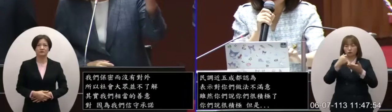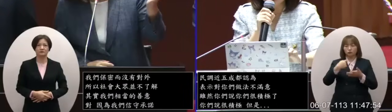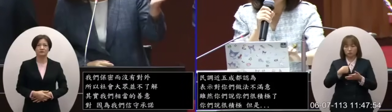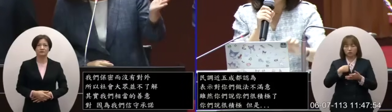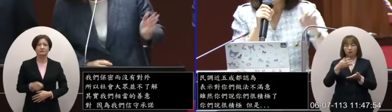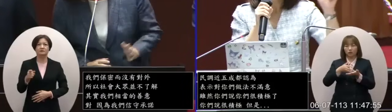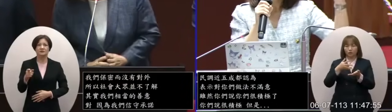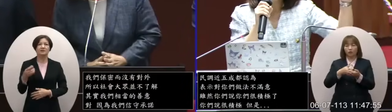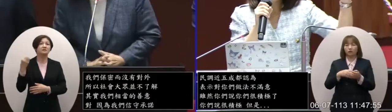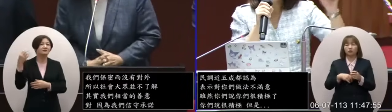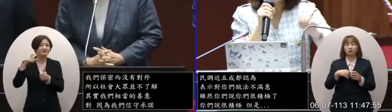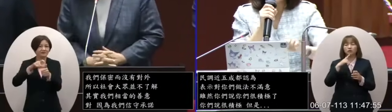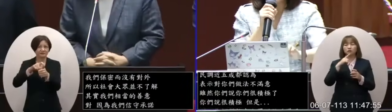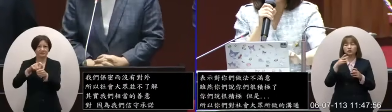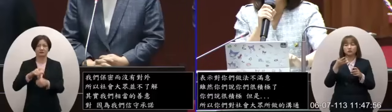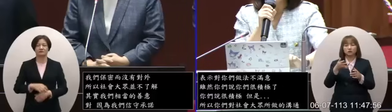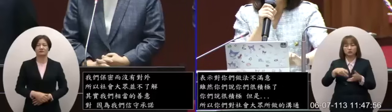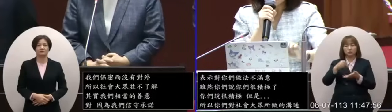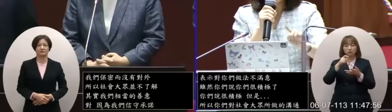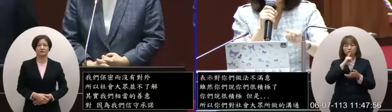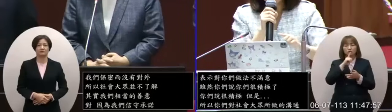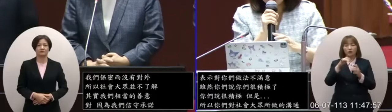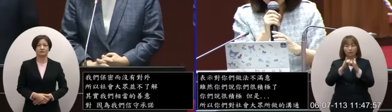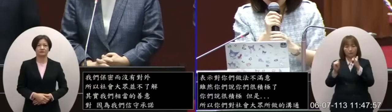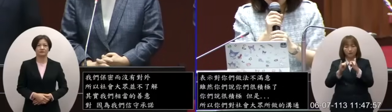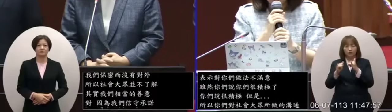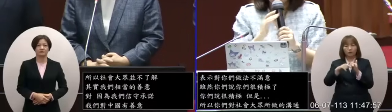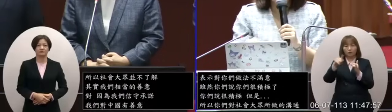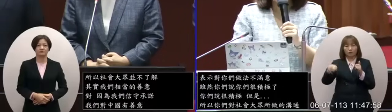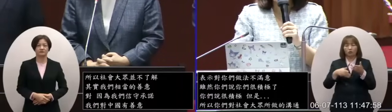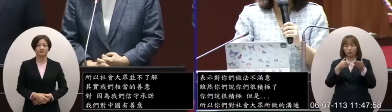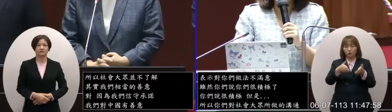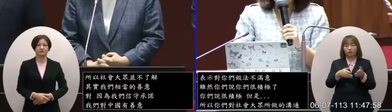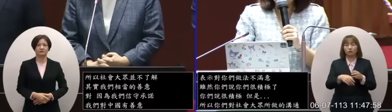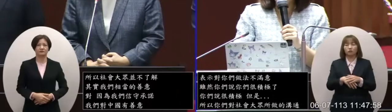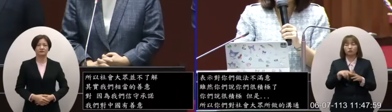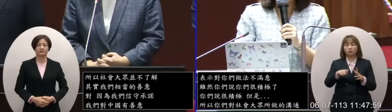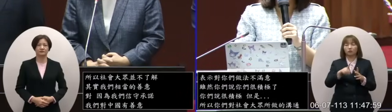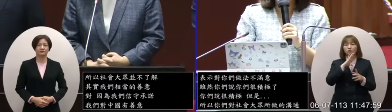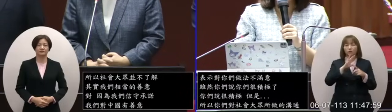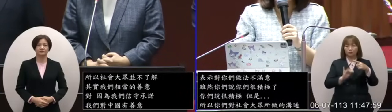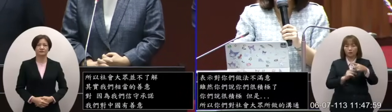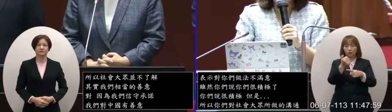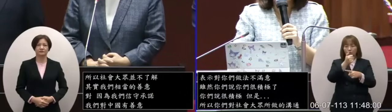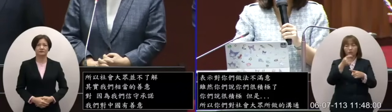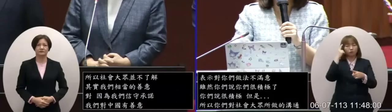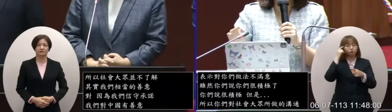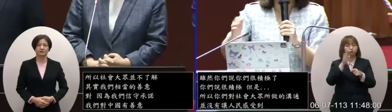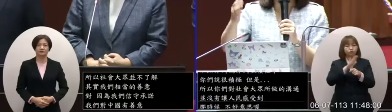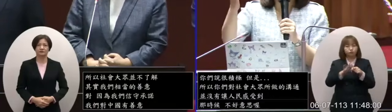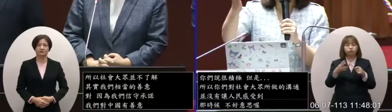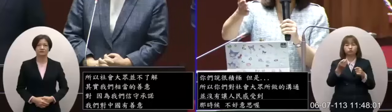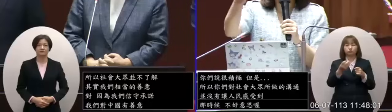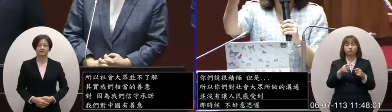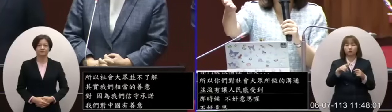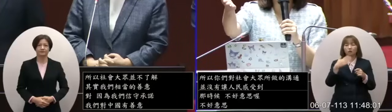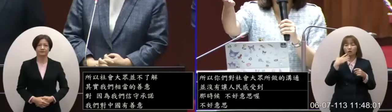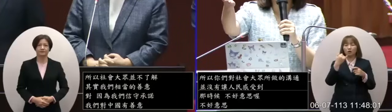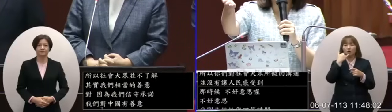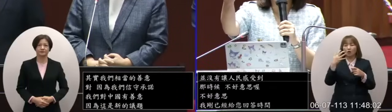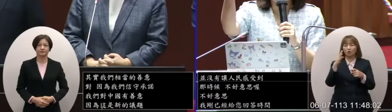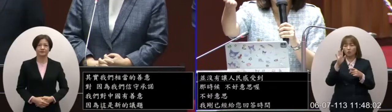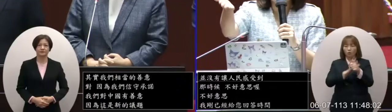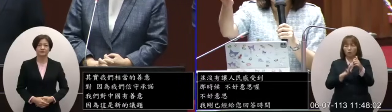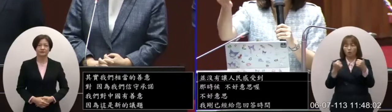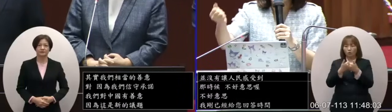重我的发言。 因为这是新的议题， 我们在讲的是民众对于这个有50%表示不满意，结果我们的海委